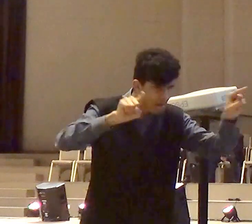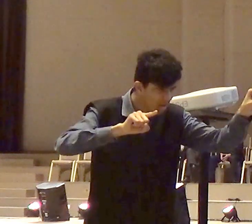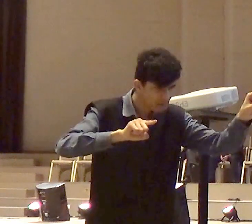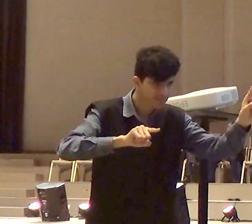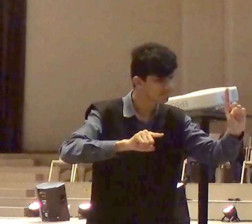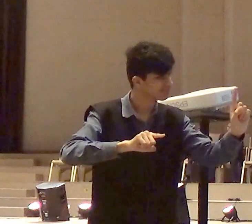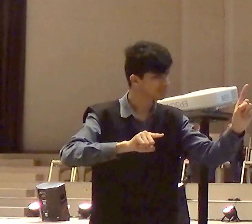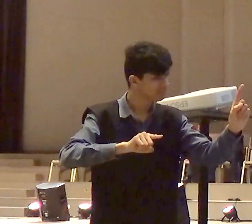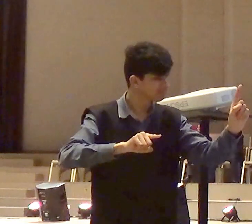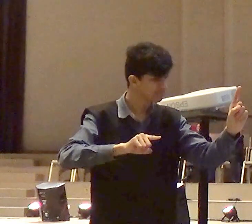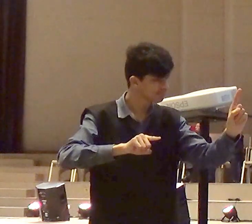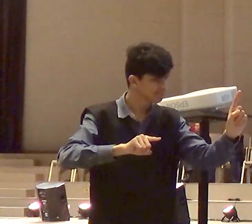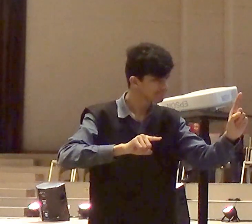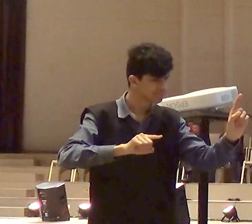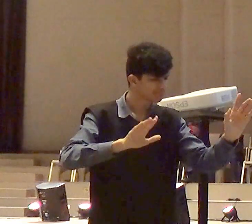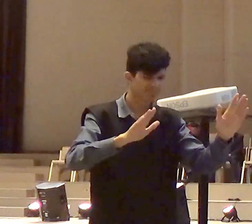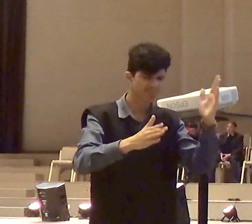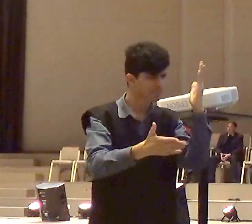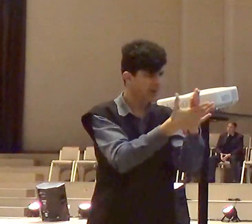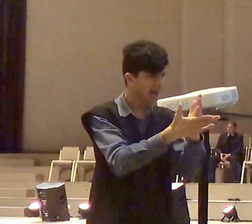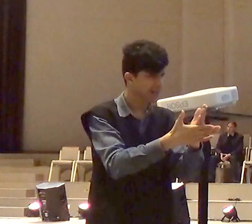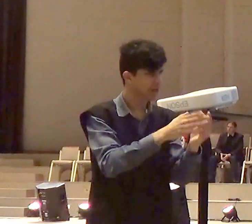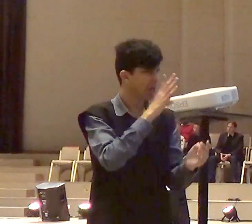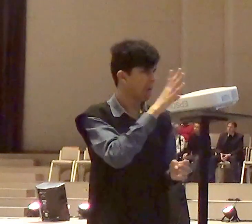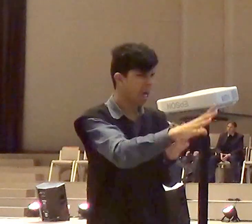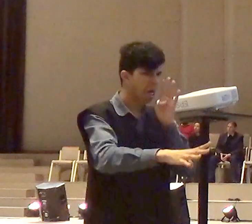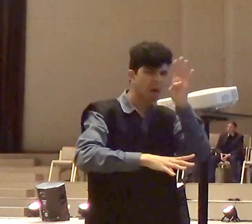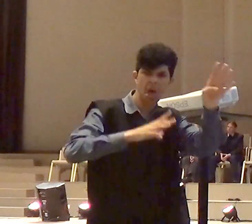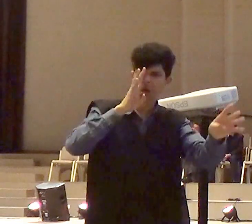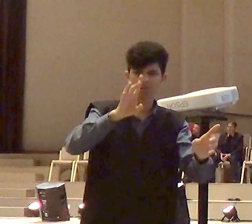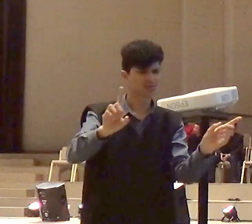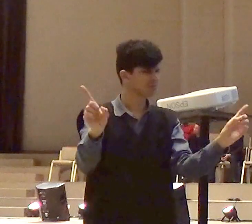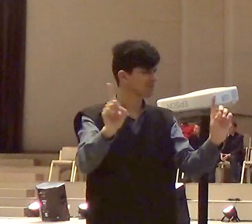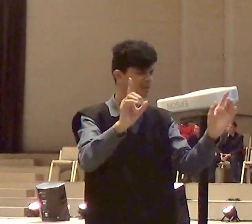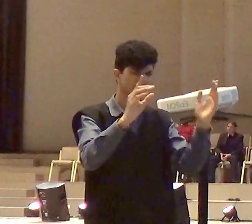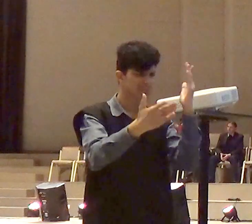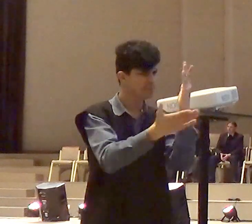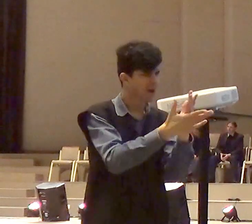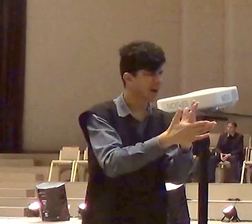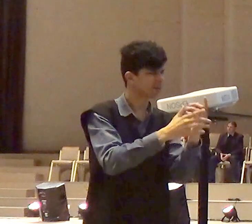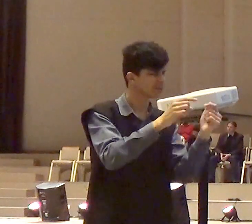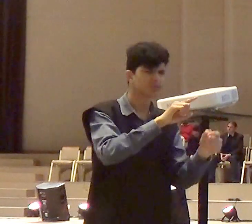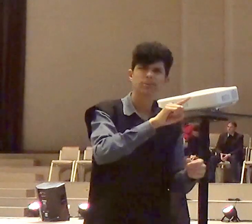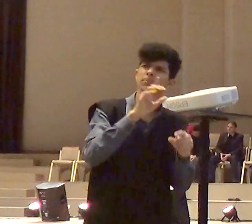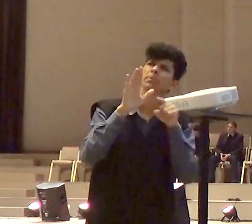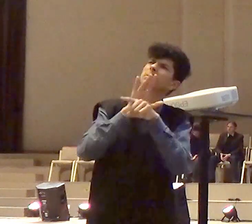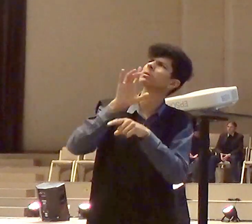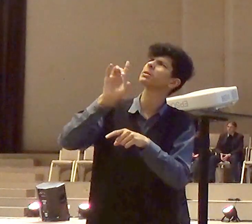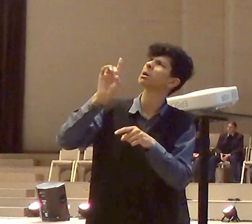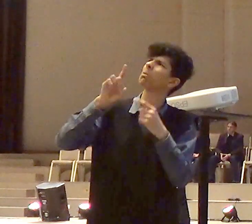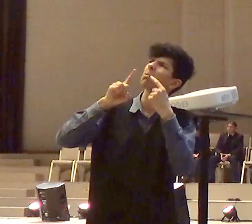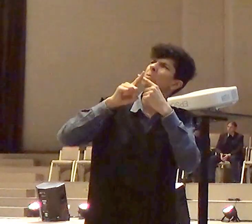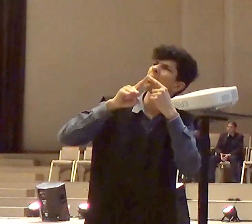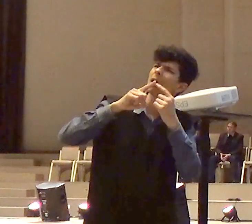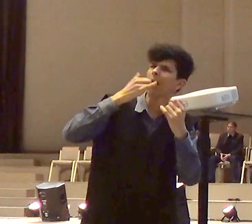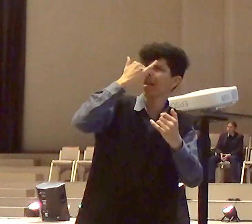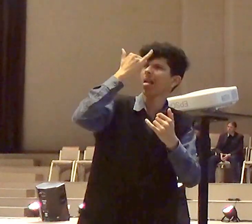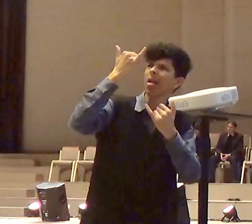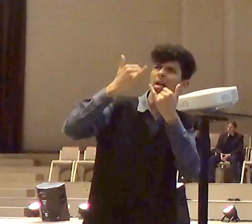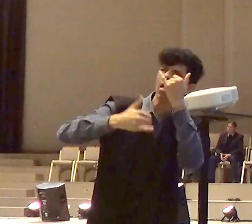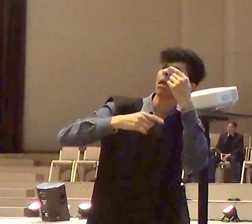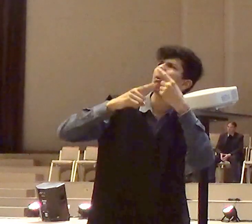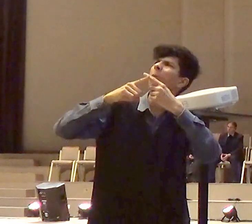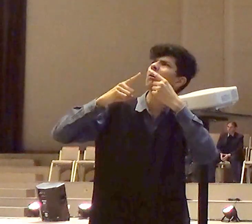e se você continuasse olhando dessa maneira você vai viver uma rebelião com Deus com as coisas de Deus e com você mesmo vai